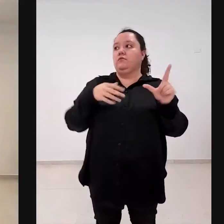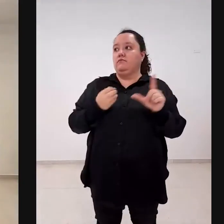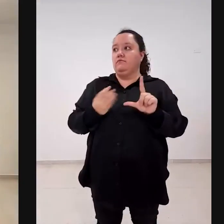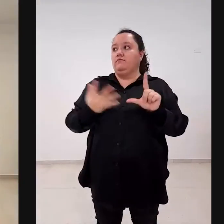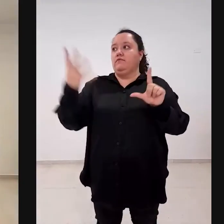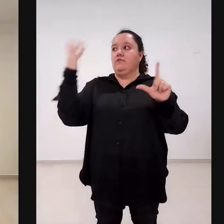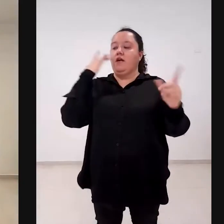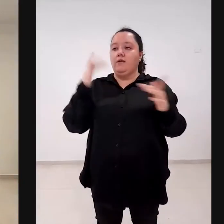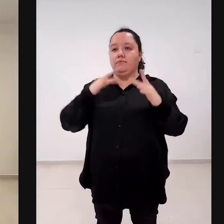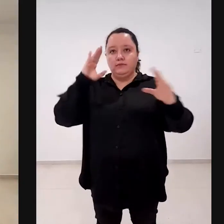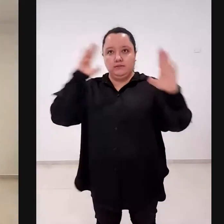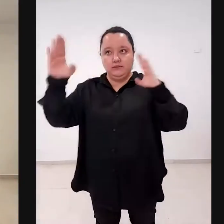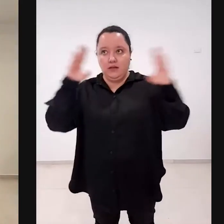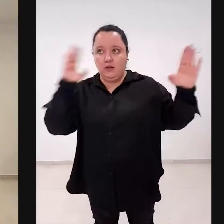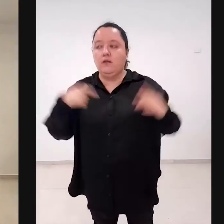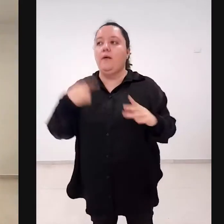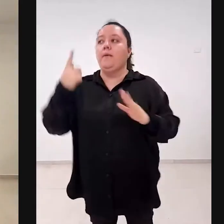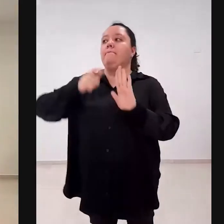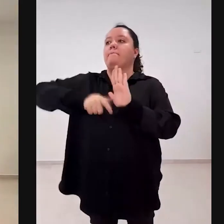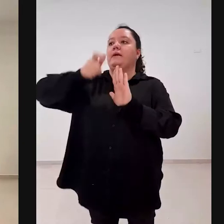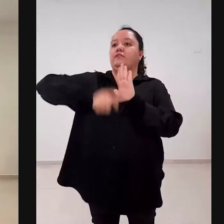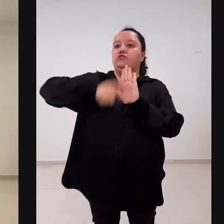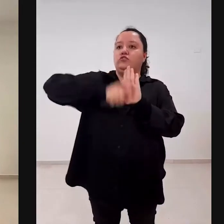expresa la personería